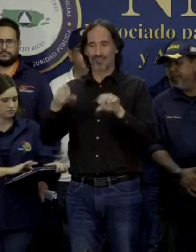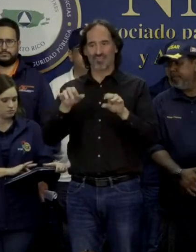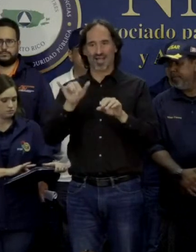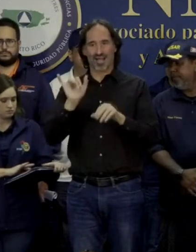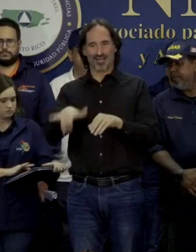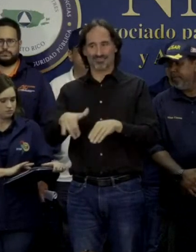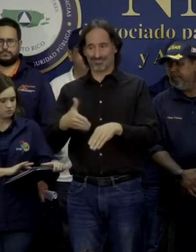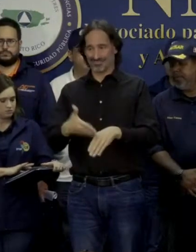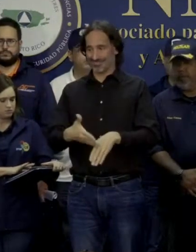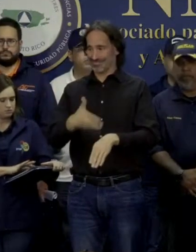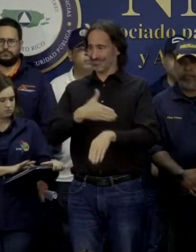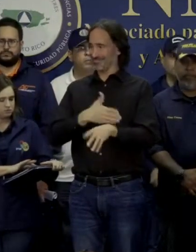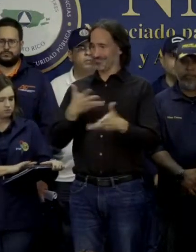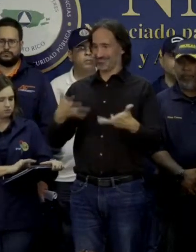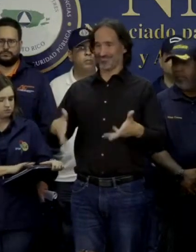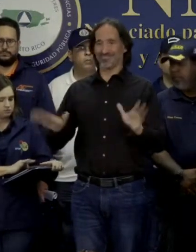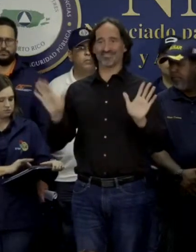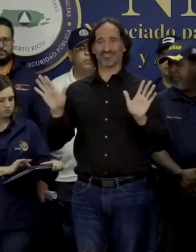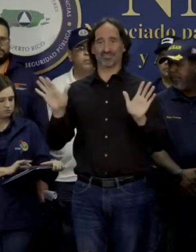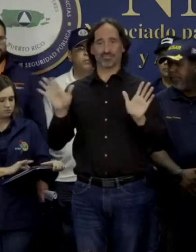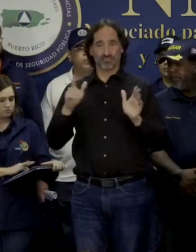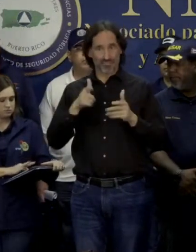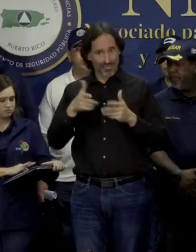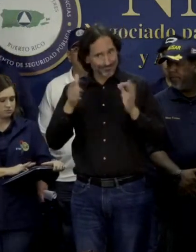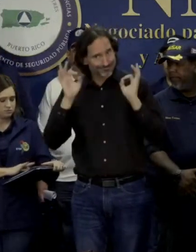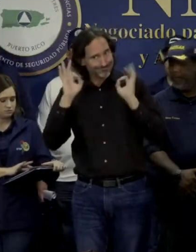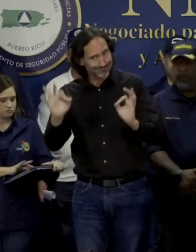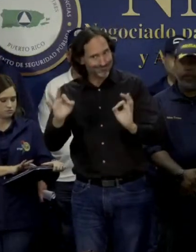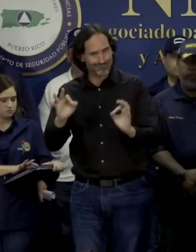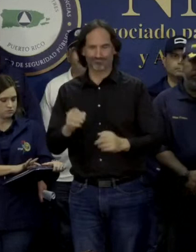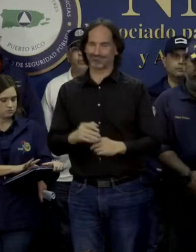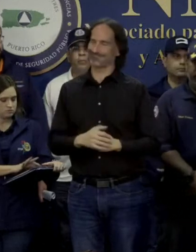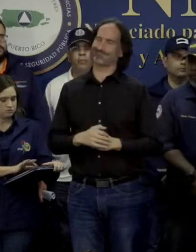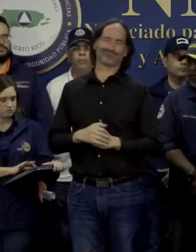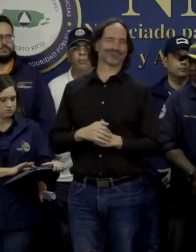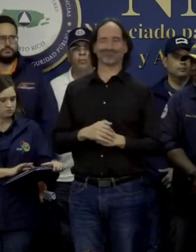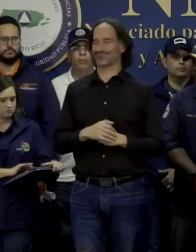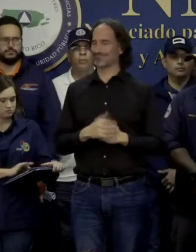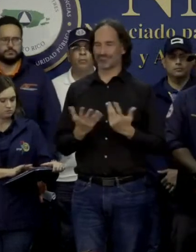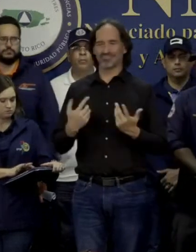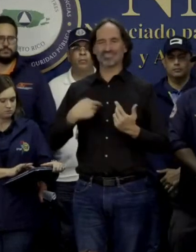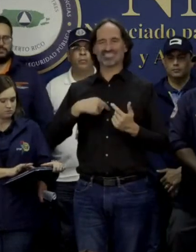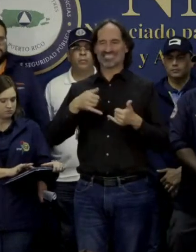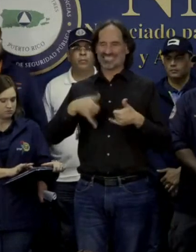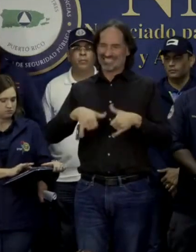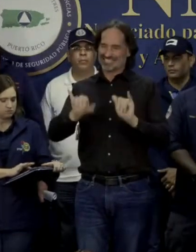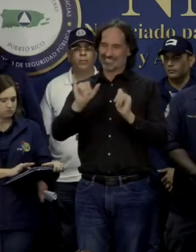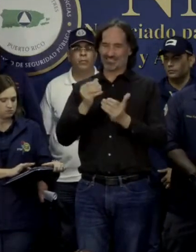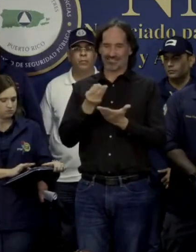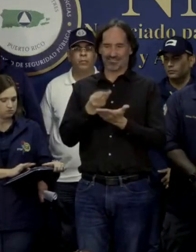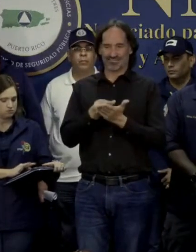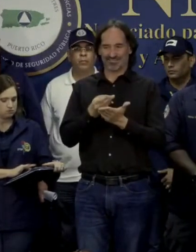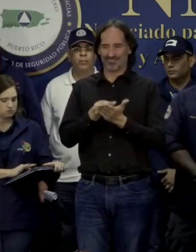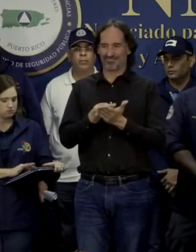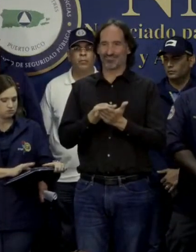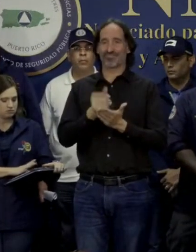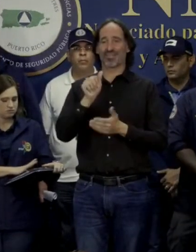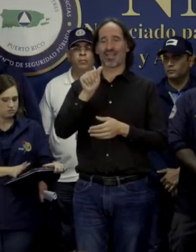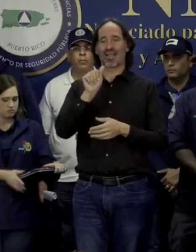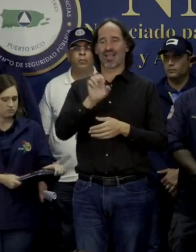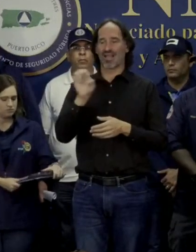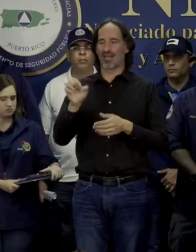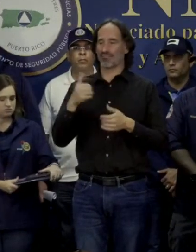mejoraron el sistema. Entonces, por razones fiscales, la Autoridad de Energía Eléctrica tampoco le dio